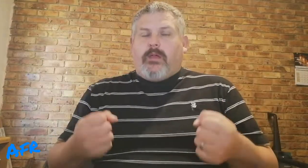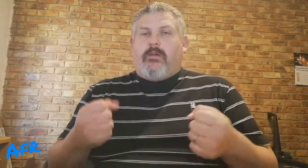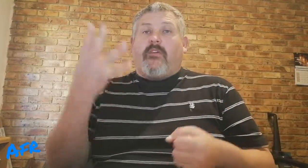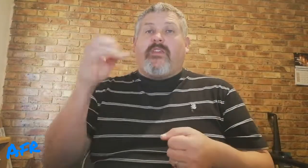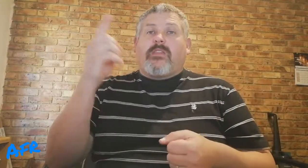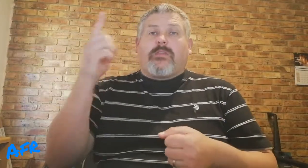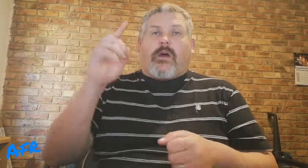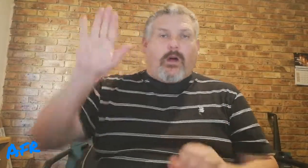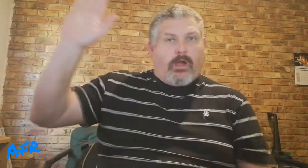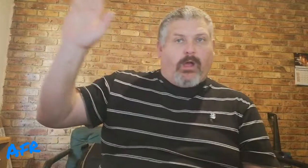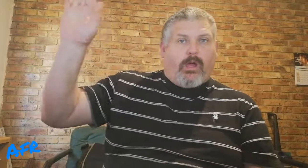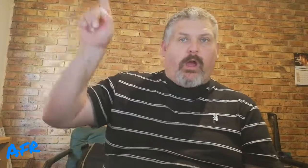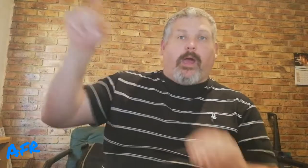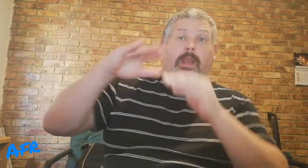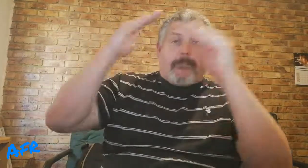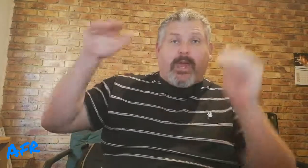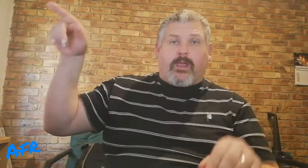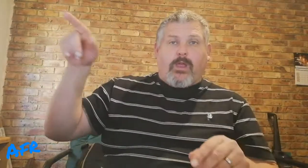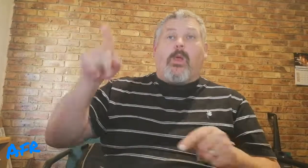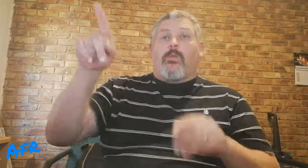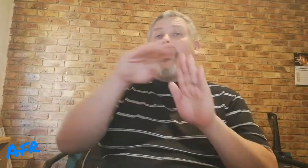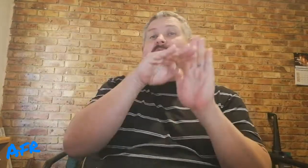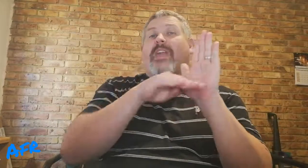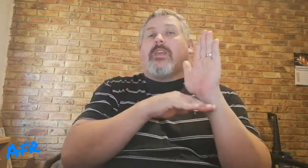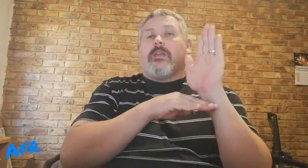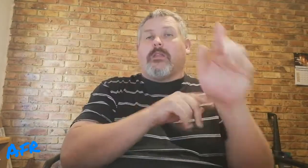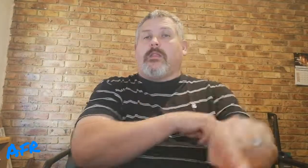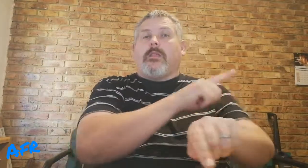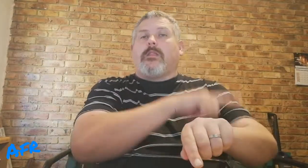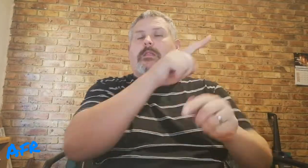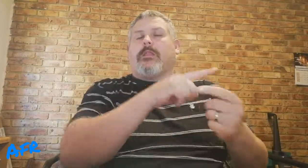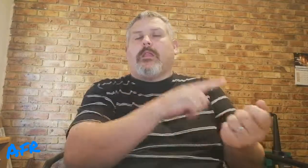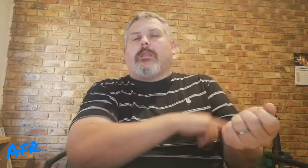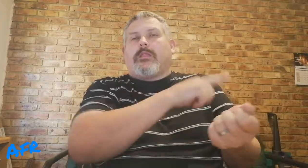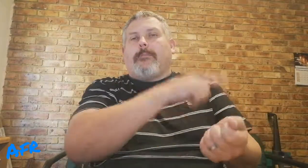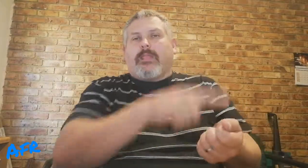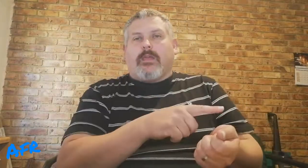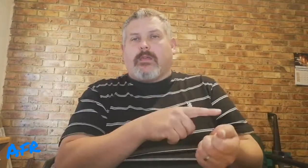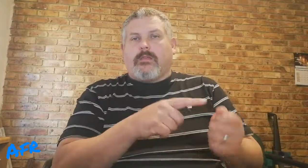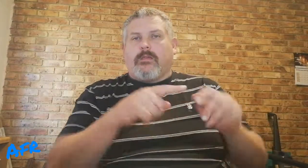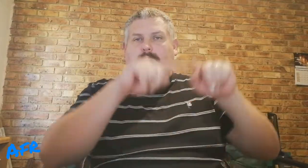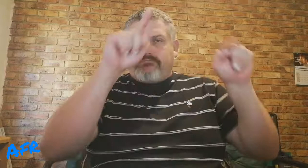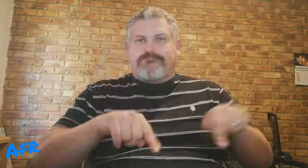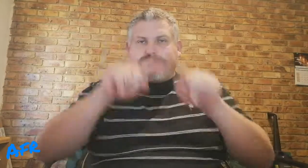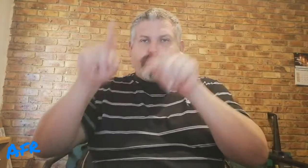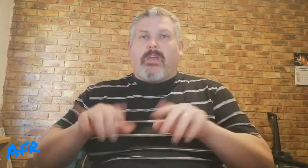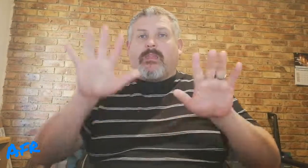het vir 40 dae in die berg, door die wette, die tablette,